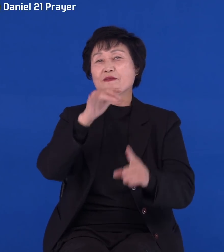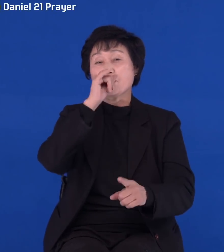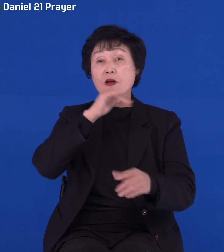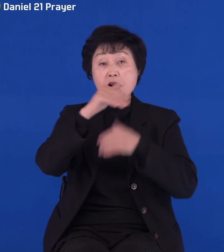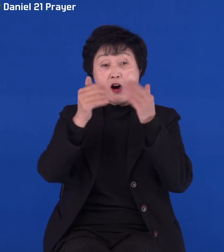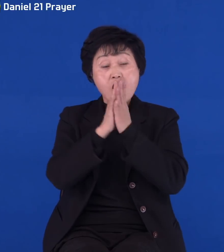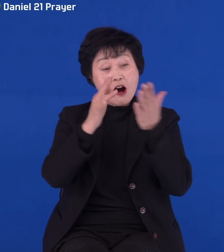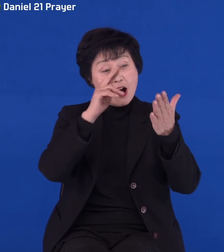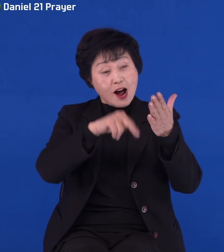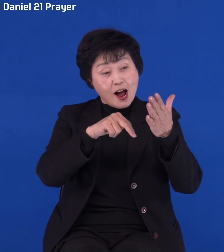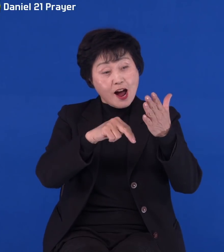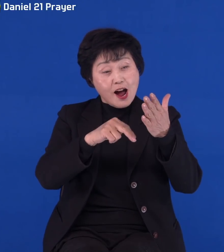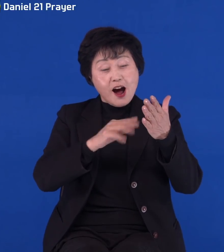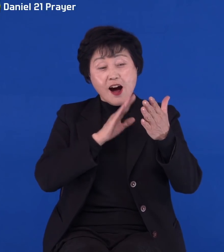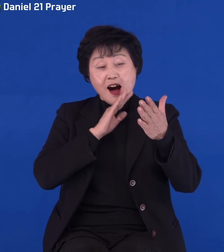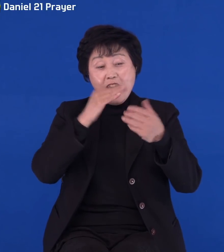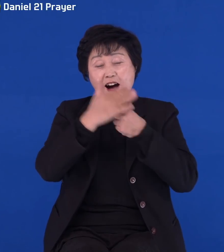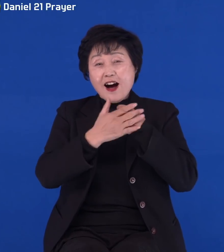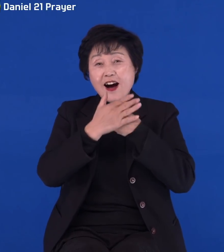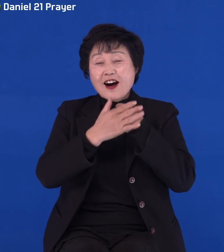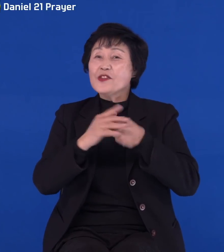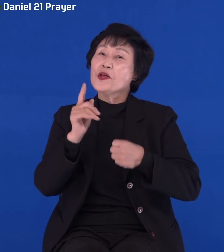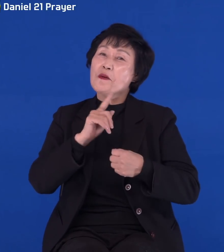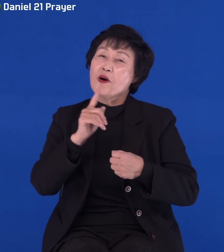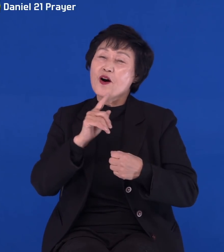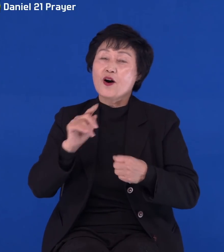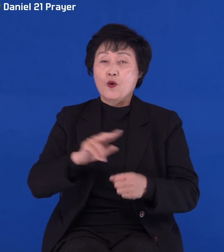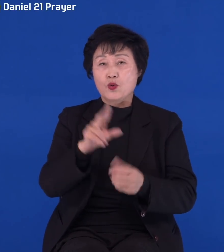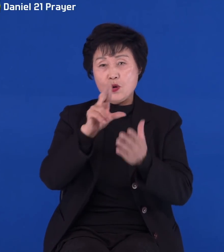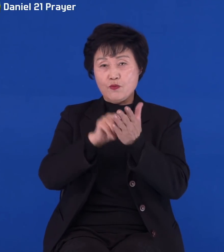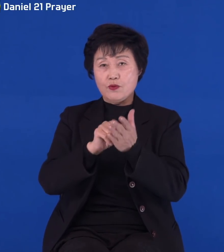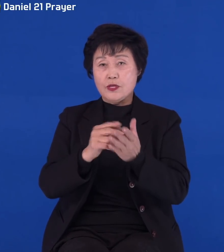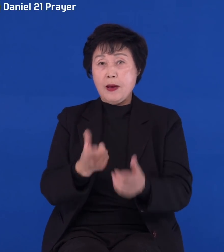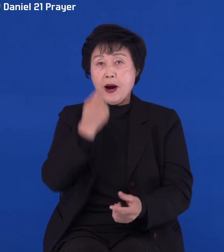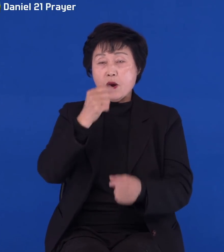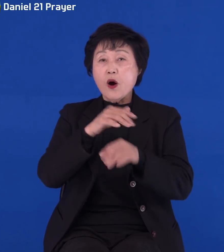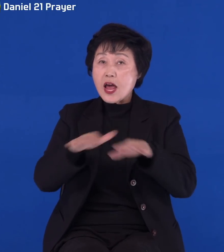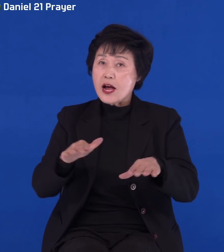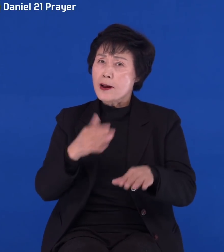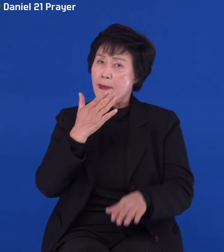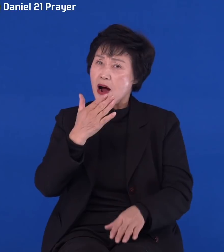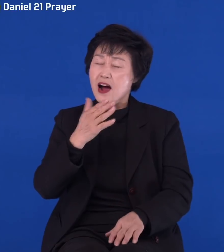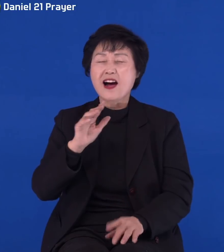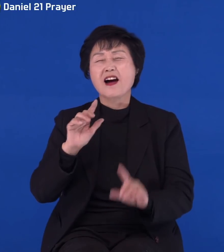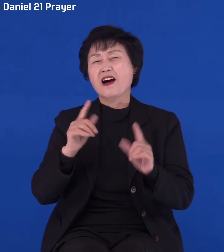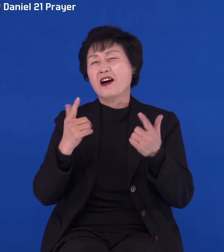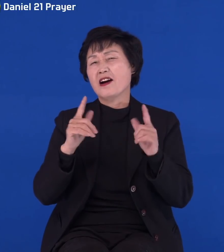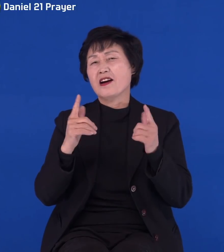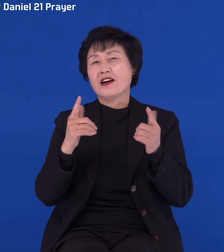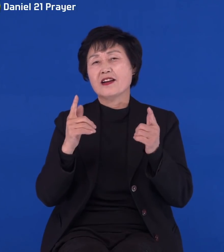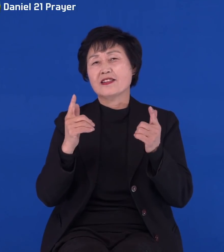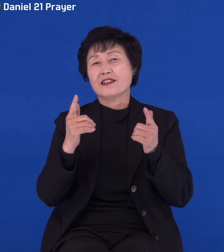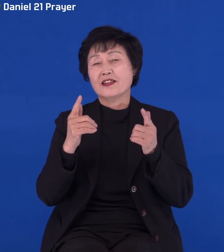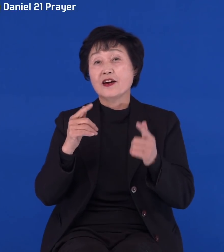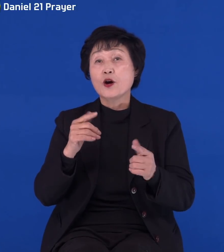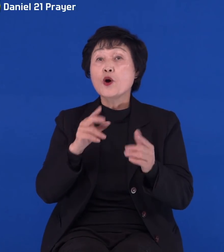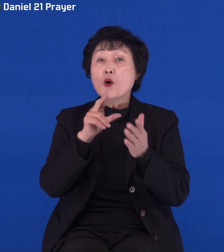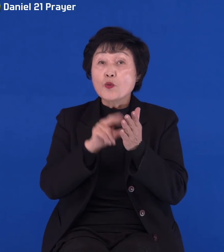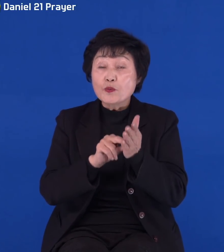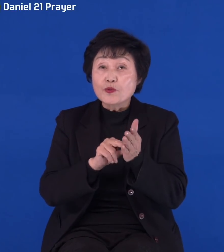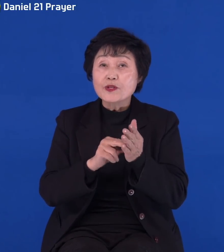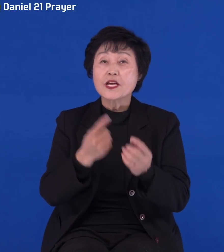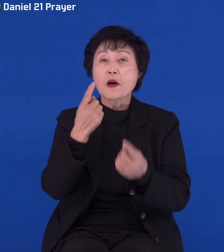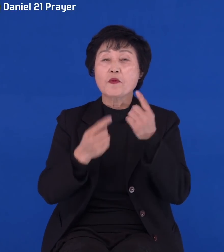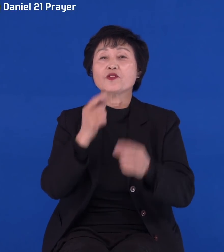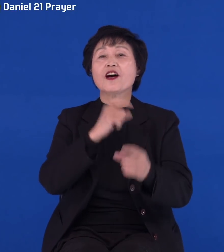받았던 것은 우리 주님은 우리의 문제를 바로 해결해 주지 않으셨어요. 왜 않으셨을까요? 그것은 우리의 문제보다 더 중요한